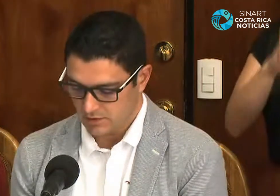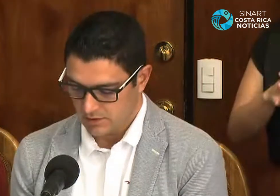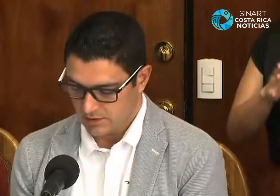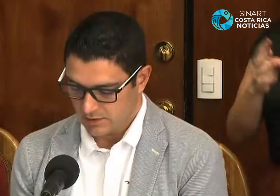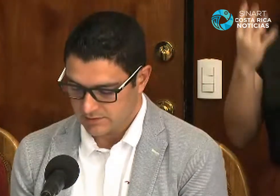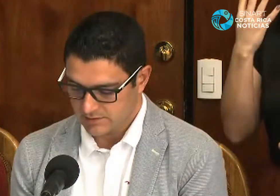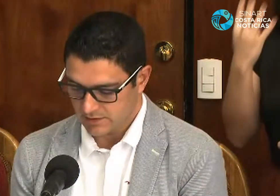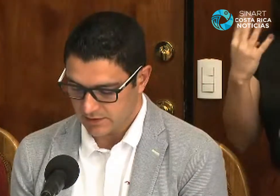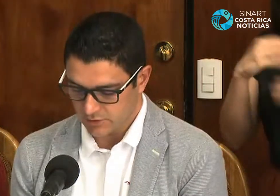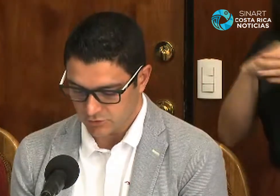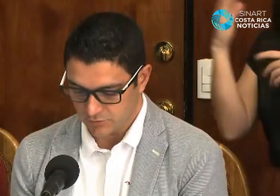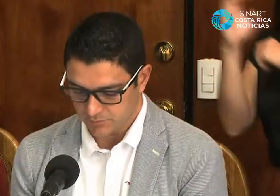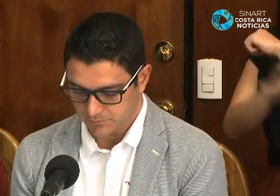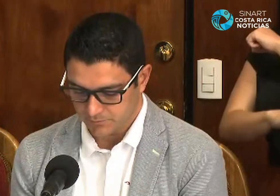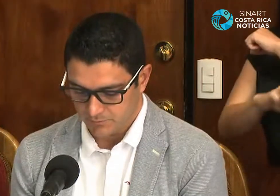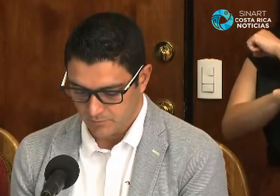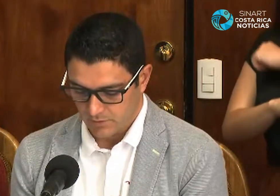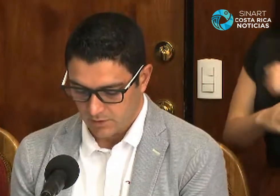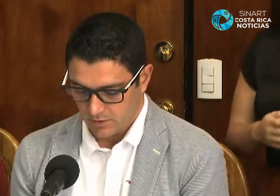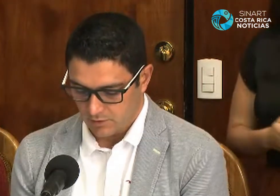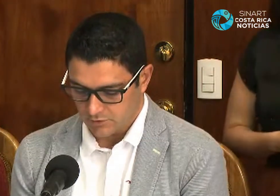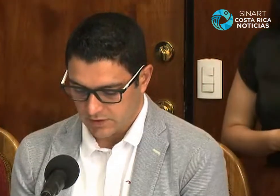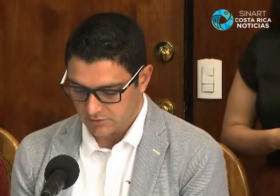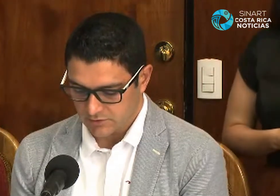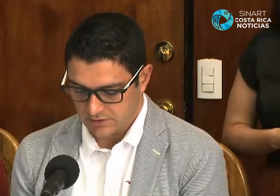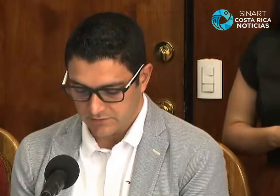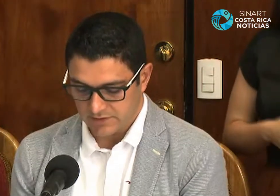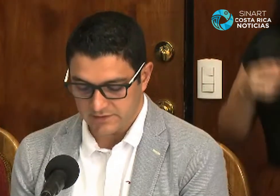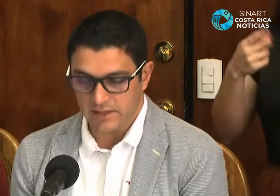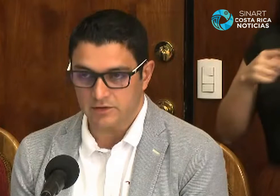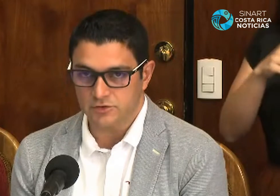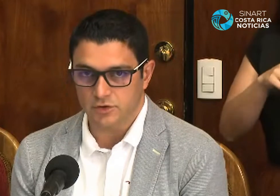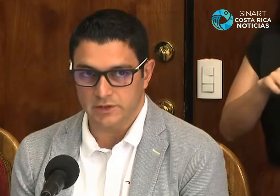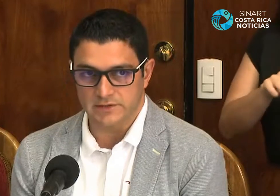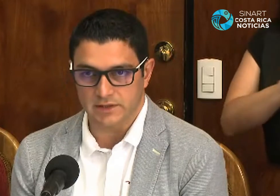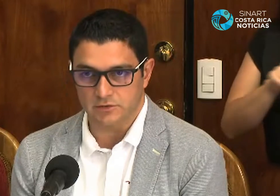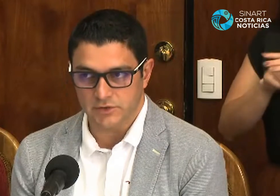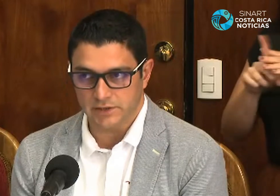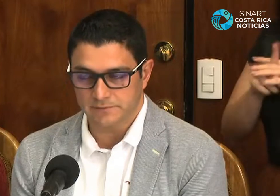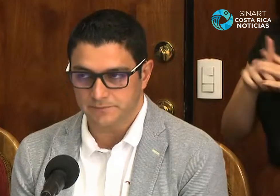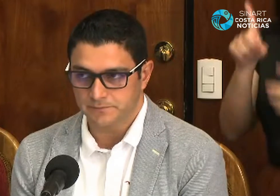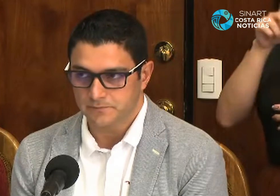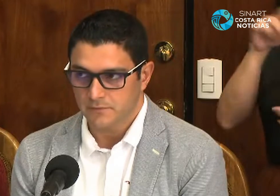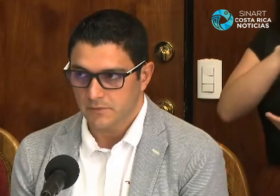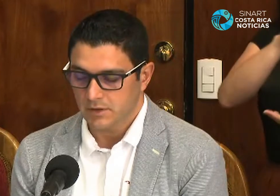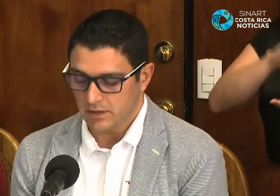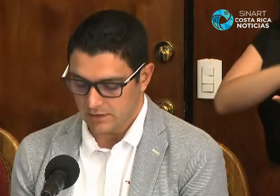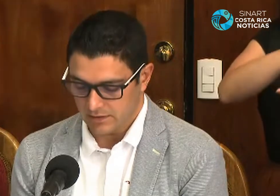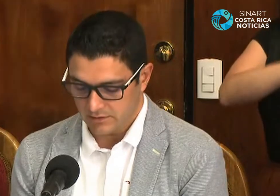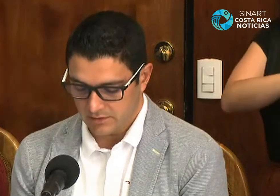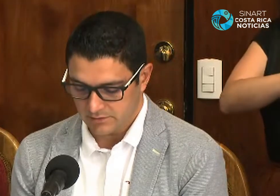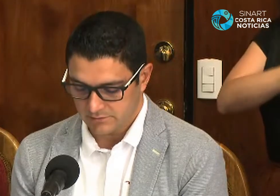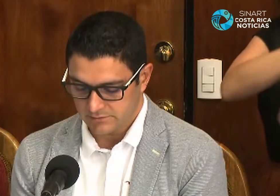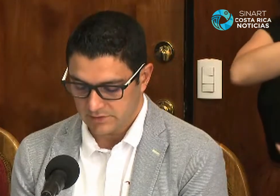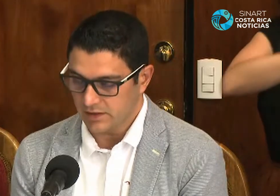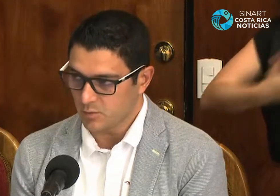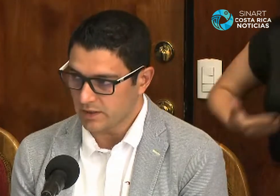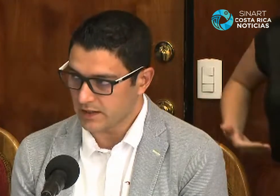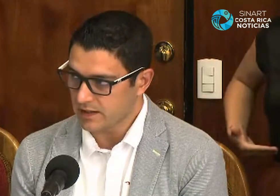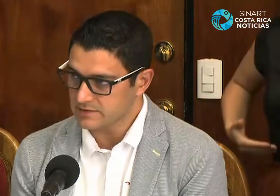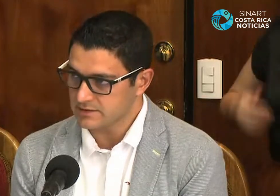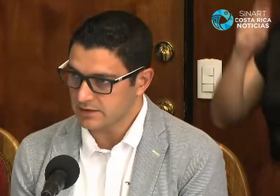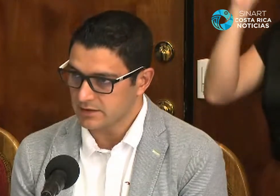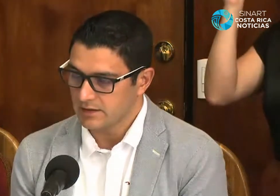4 extranjeros. Los casos que se han registrado son en San José, en Heredia,